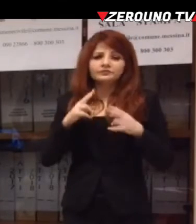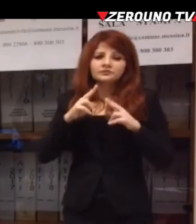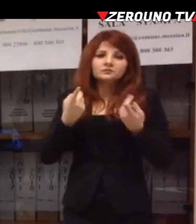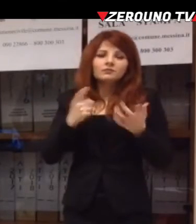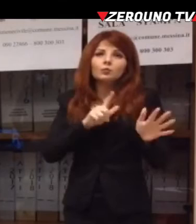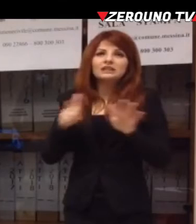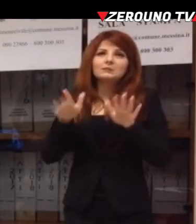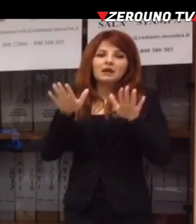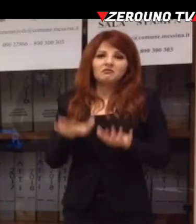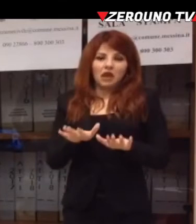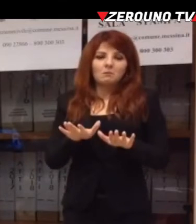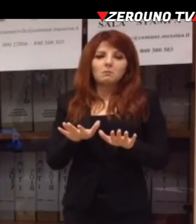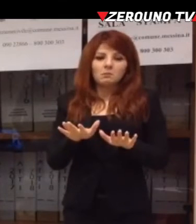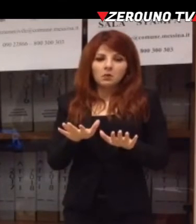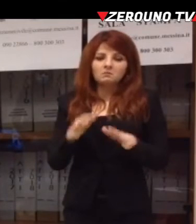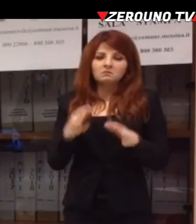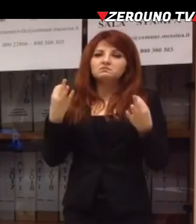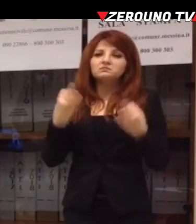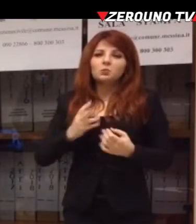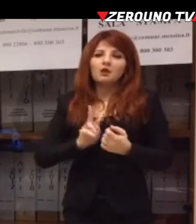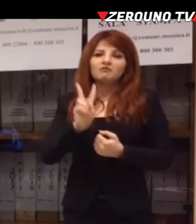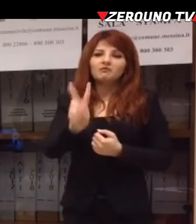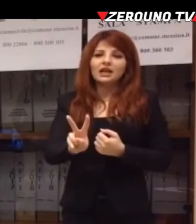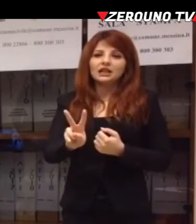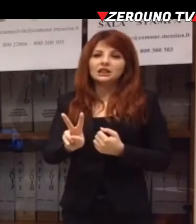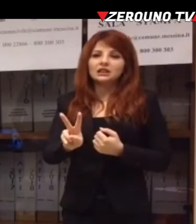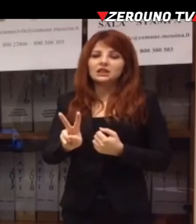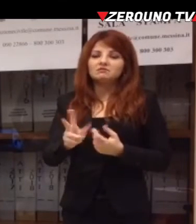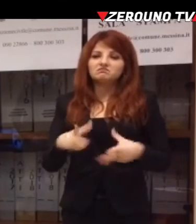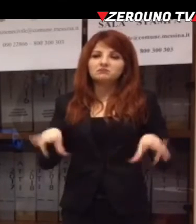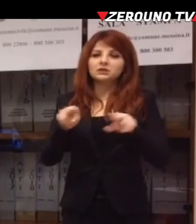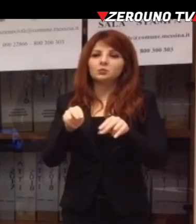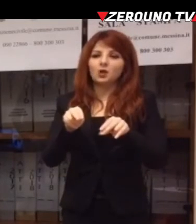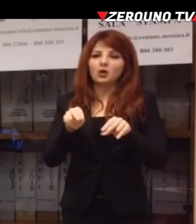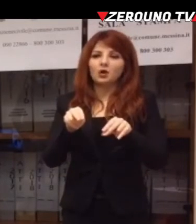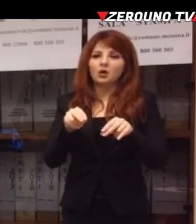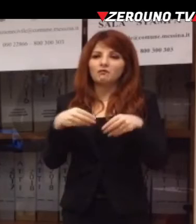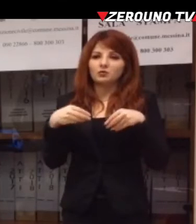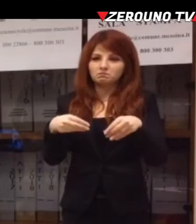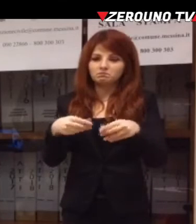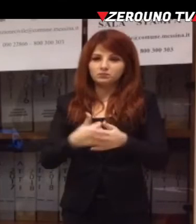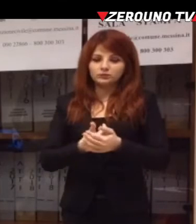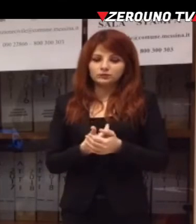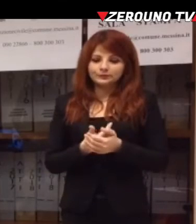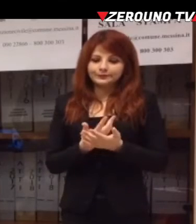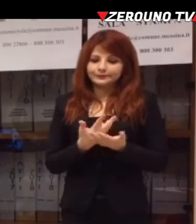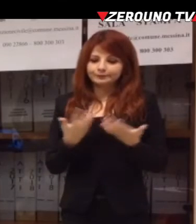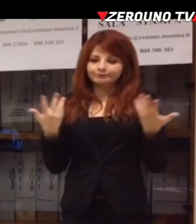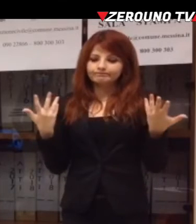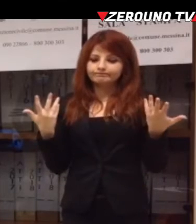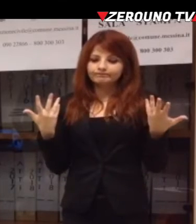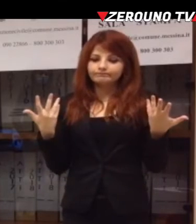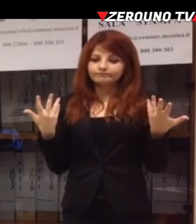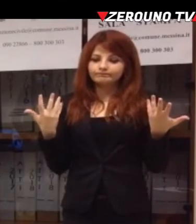sul campo venerdì, quindi sappiate che la mia